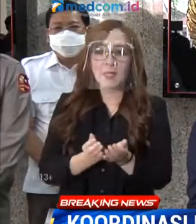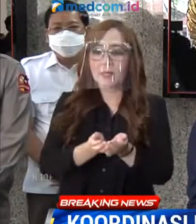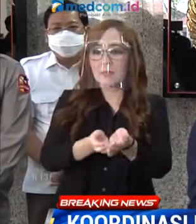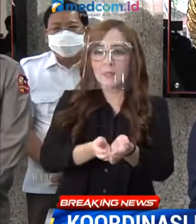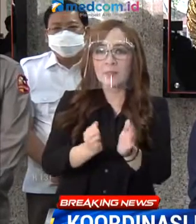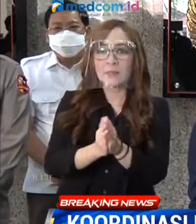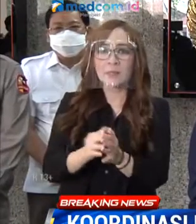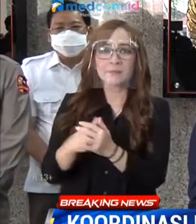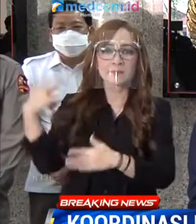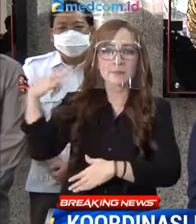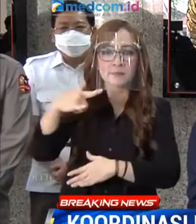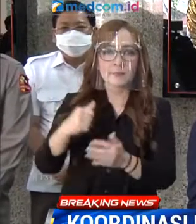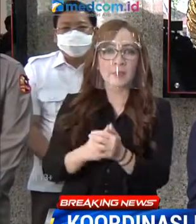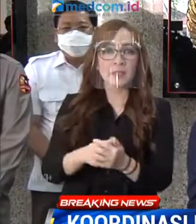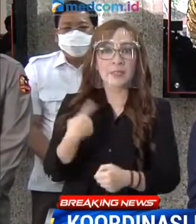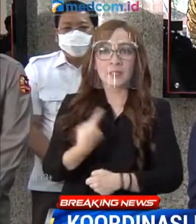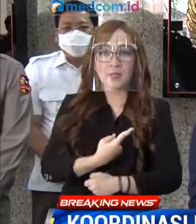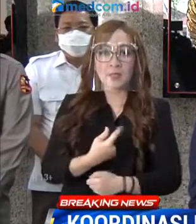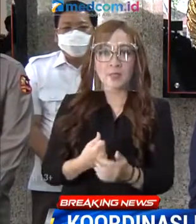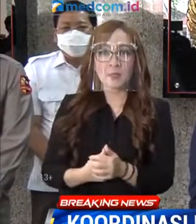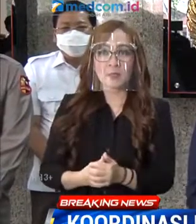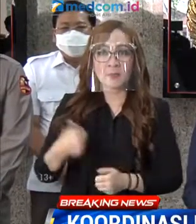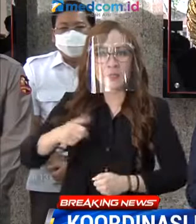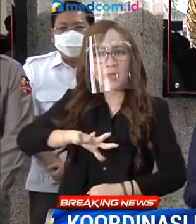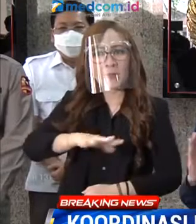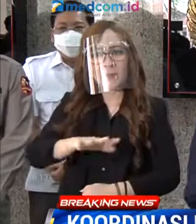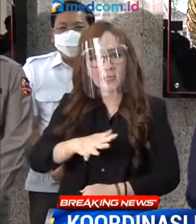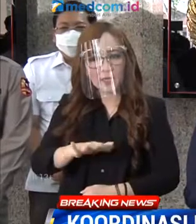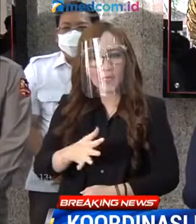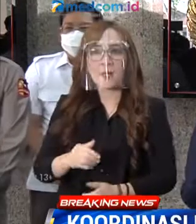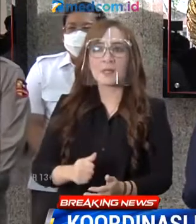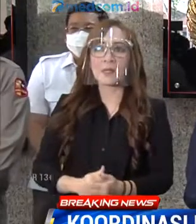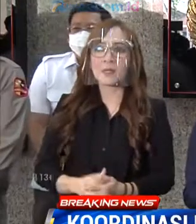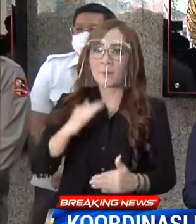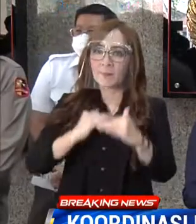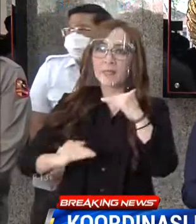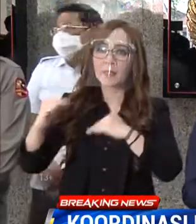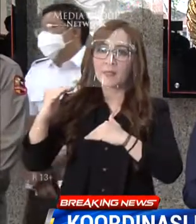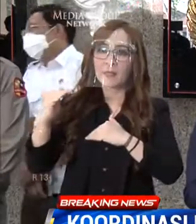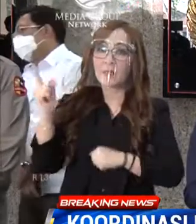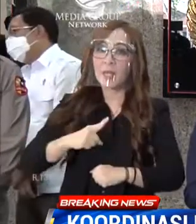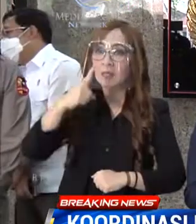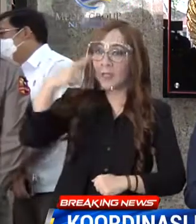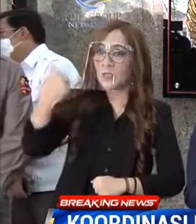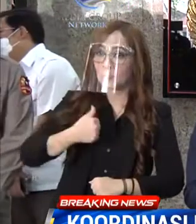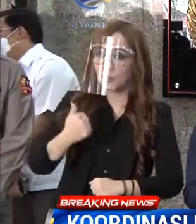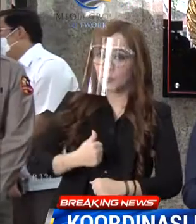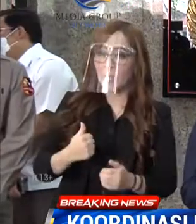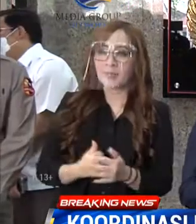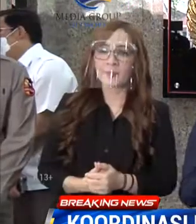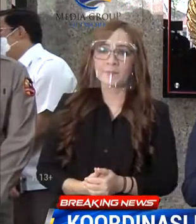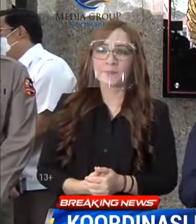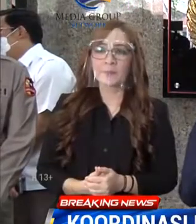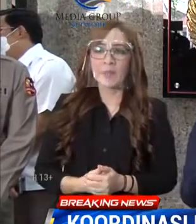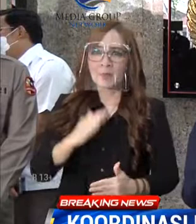udara. Dengan demikian kami kemudian dapat memprediksi di peningkatan dari kebutuhan gasolin maupun gasoil.